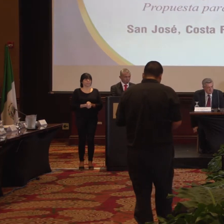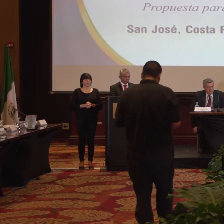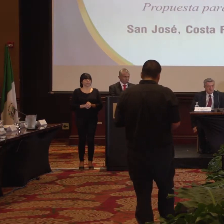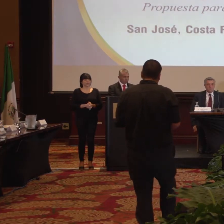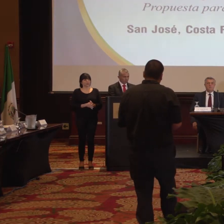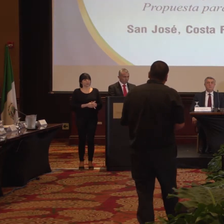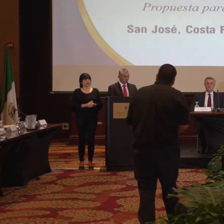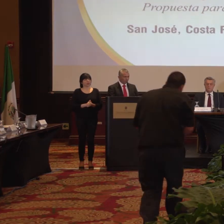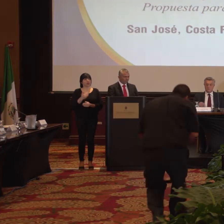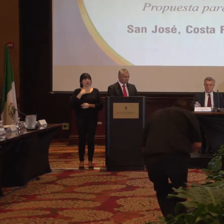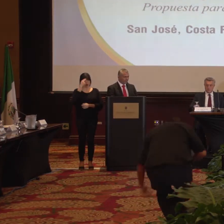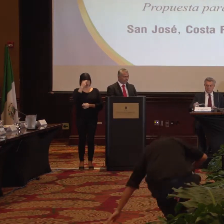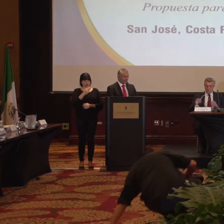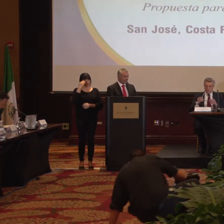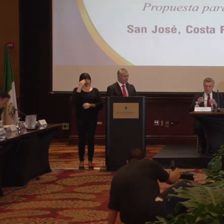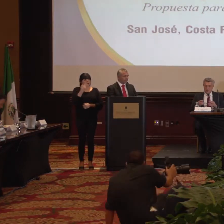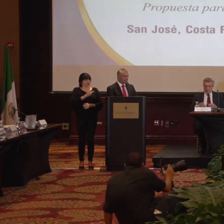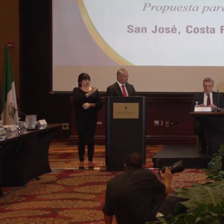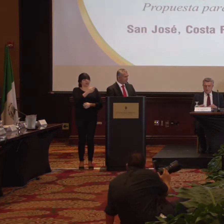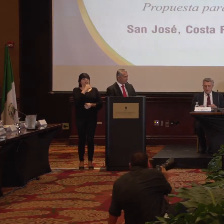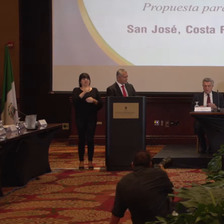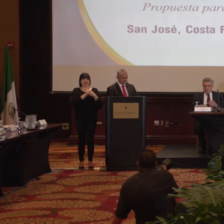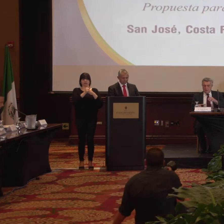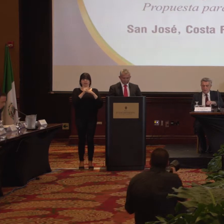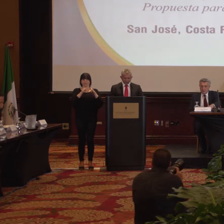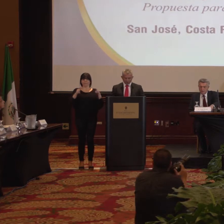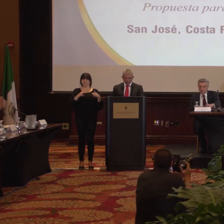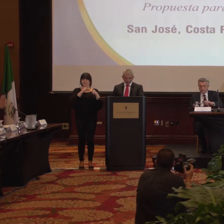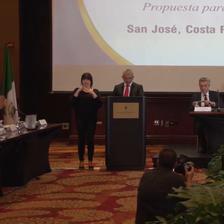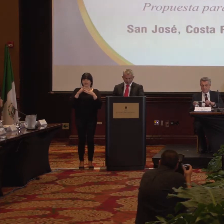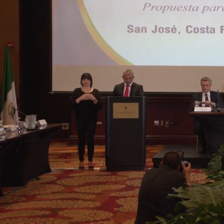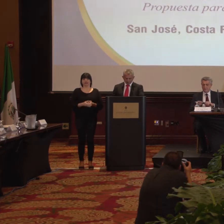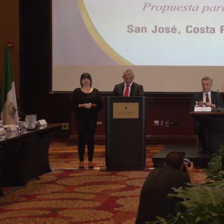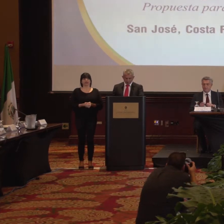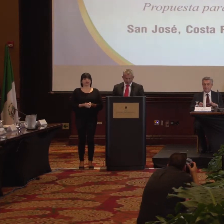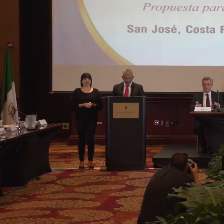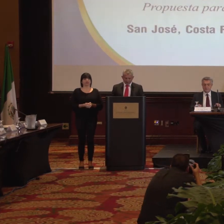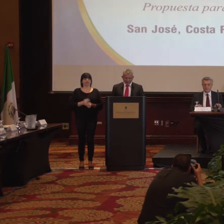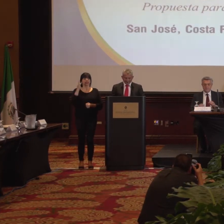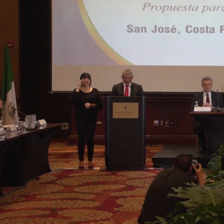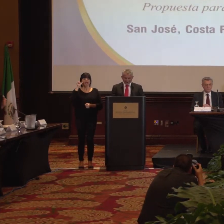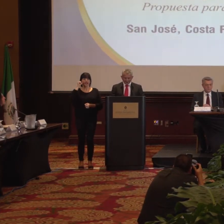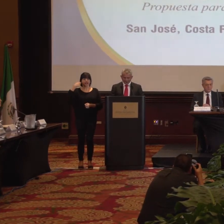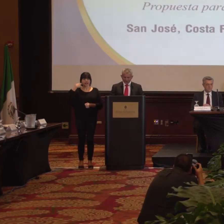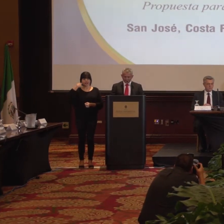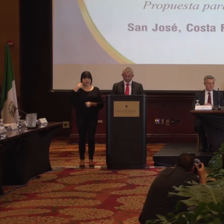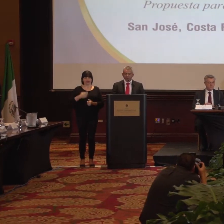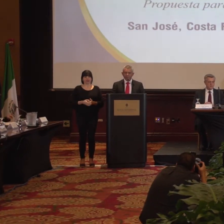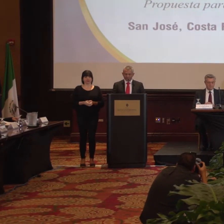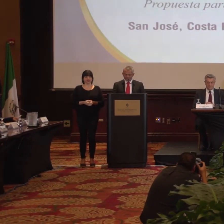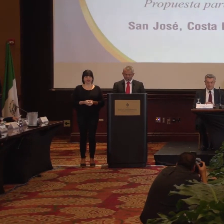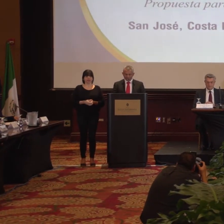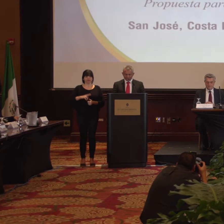lugares tengo el honor de saludar a quienes presiden la mesa principal señora Ana Elena Chacón